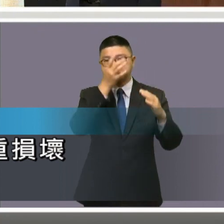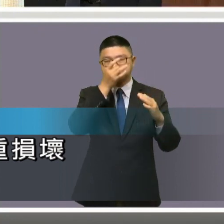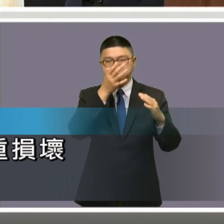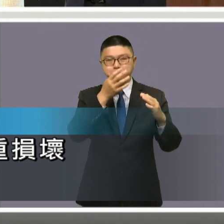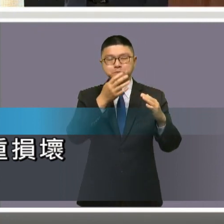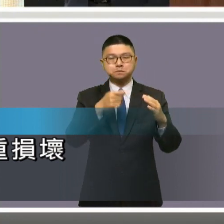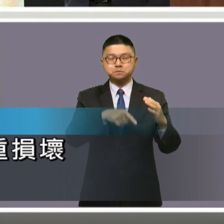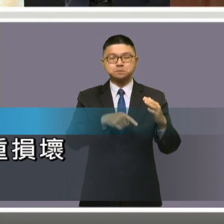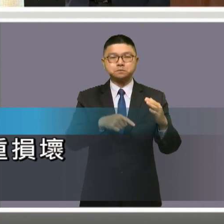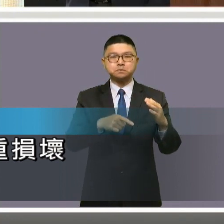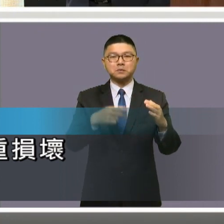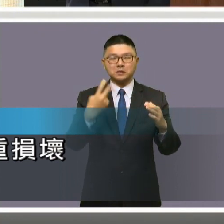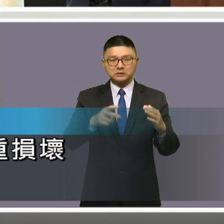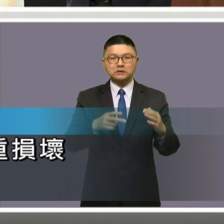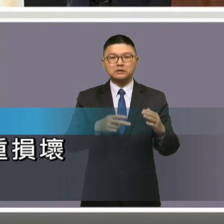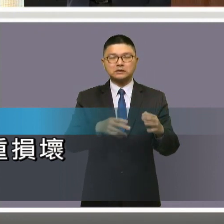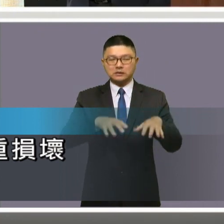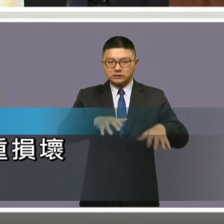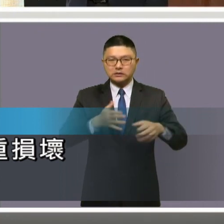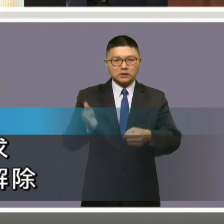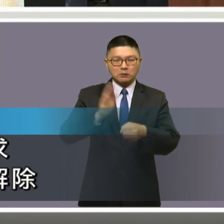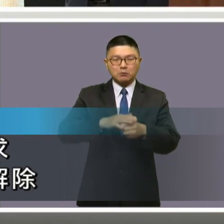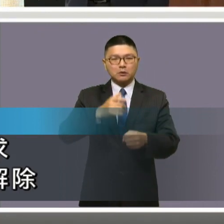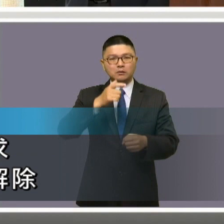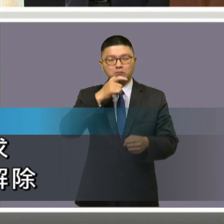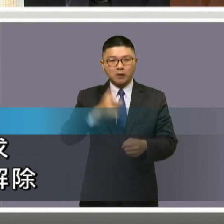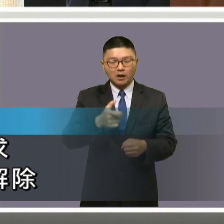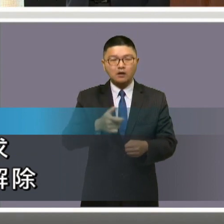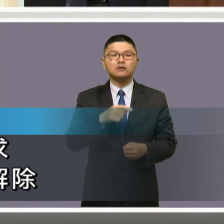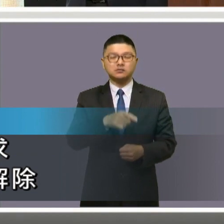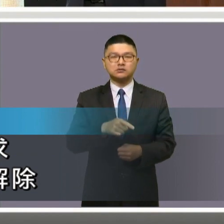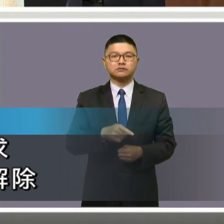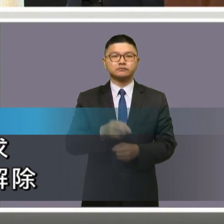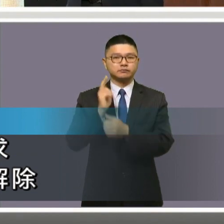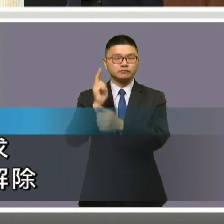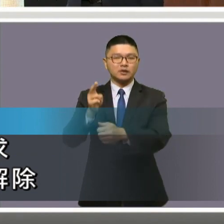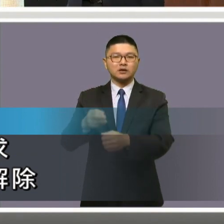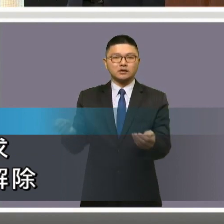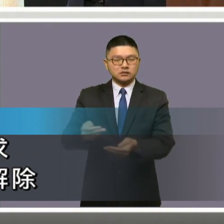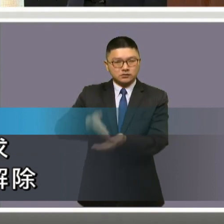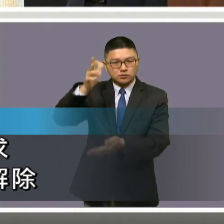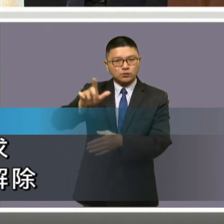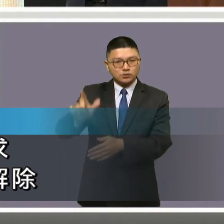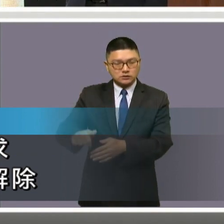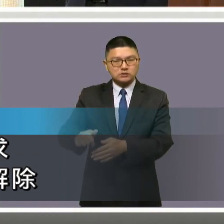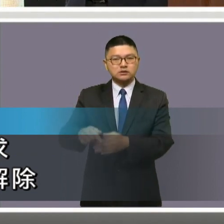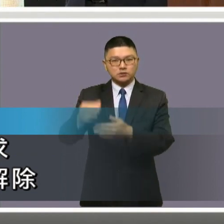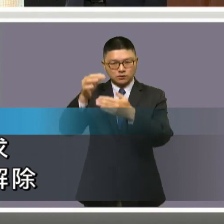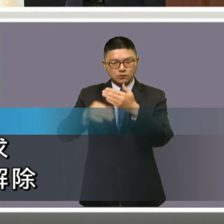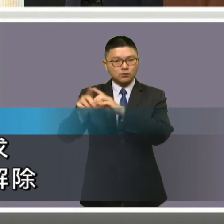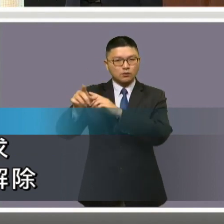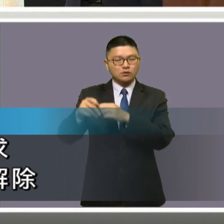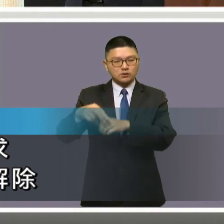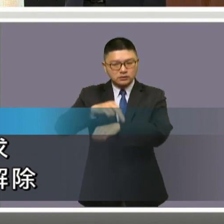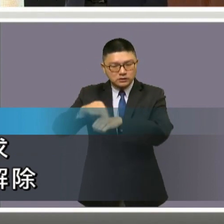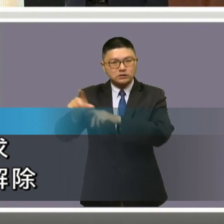须要进行耐震补强的话，那就要依照建筑师的一个要求呢，来进行结构补强以后才可以解